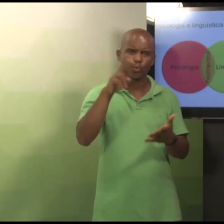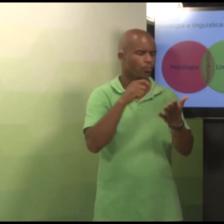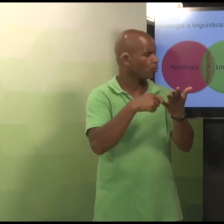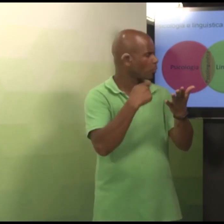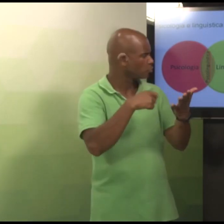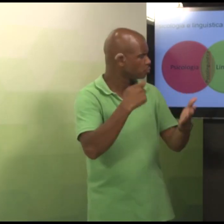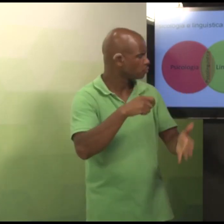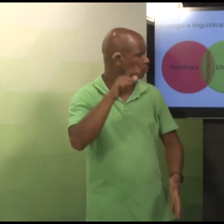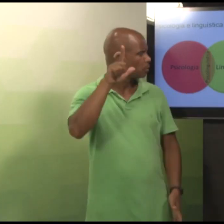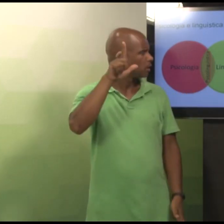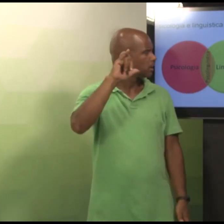Temos também